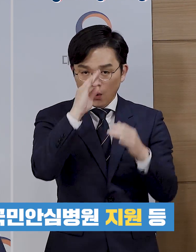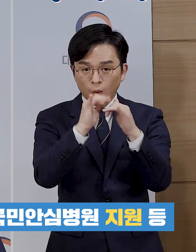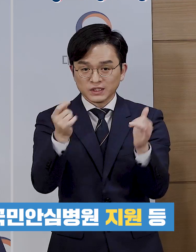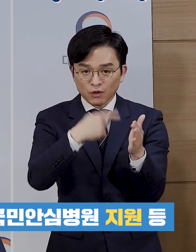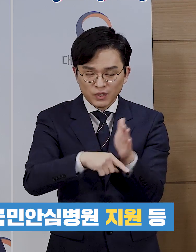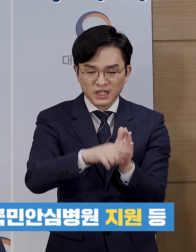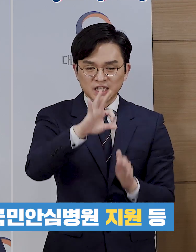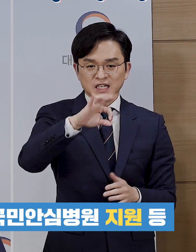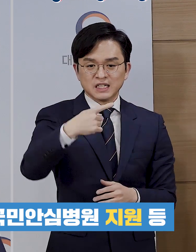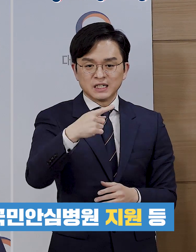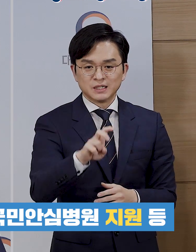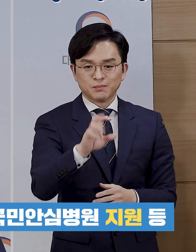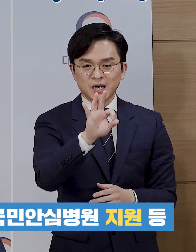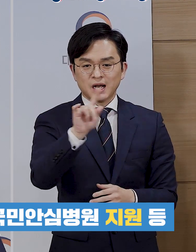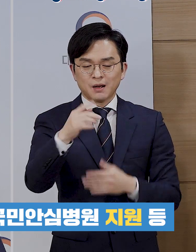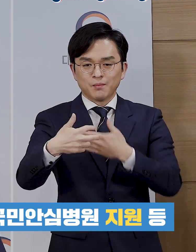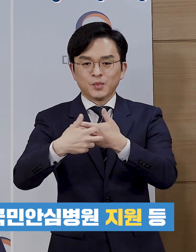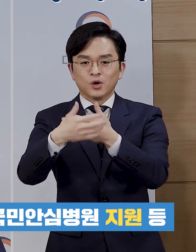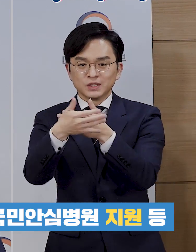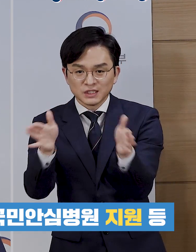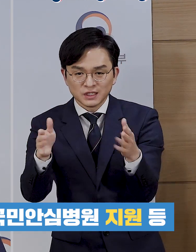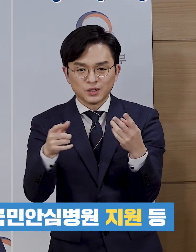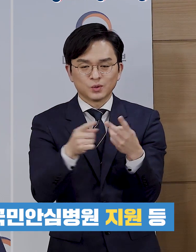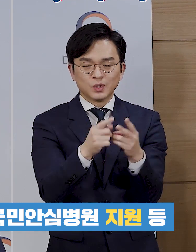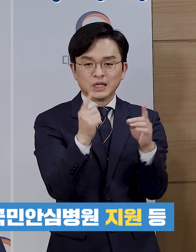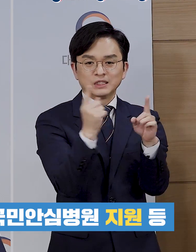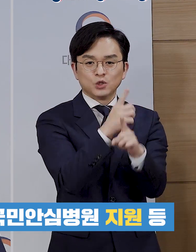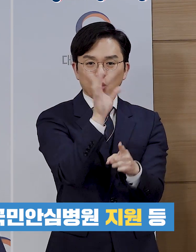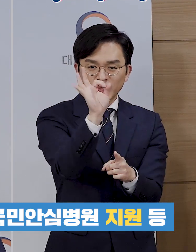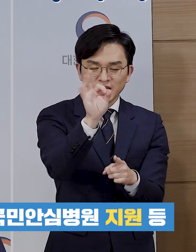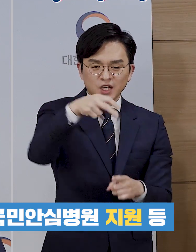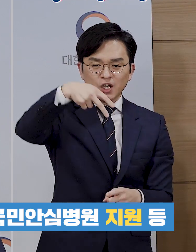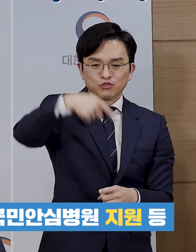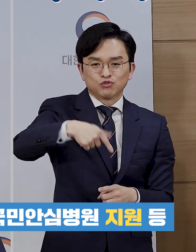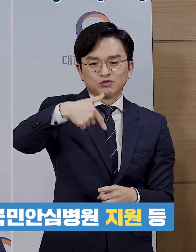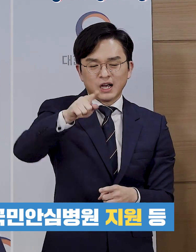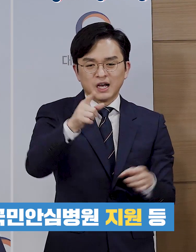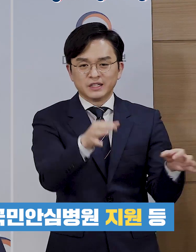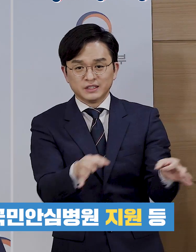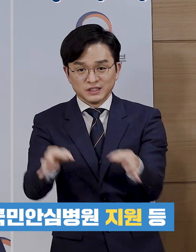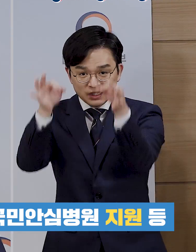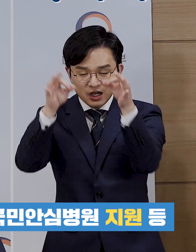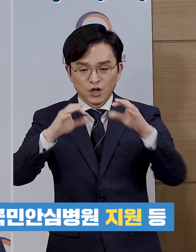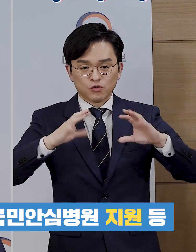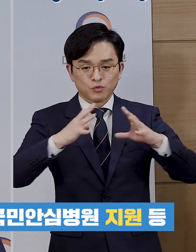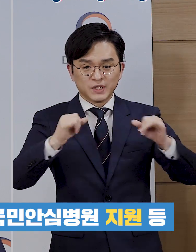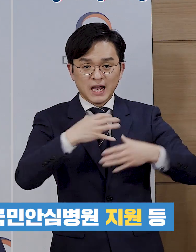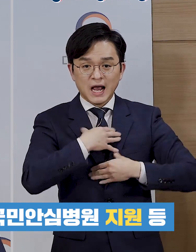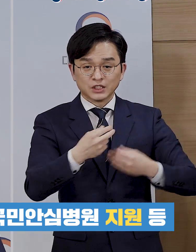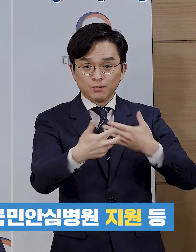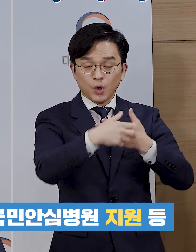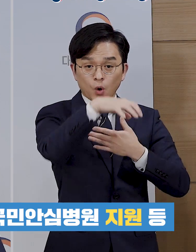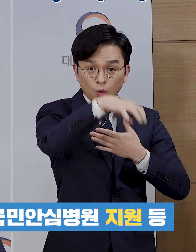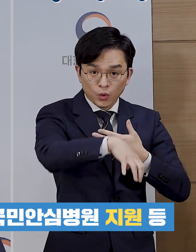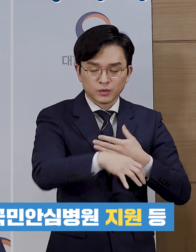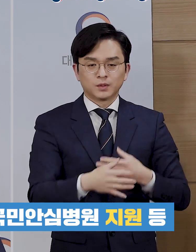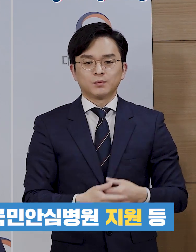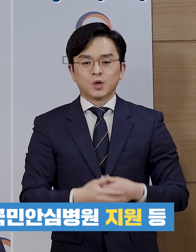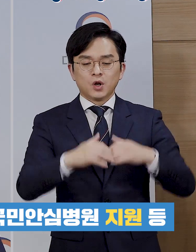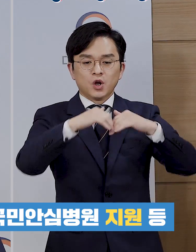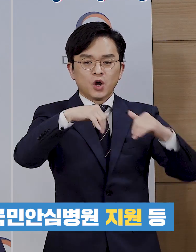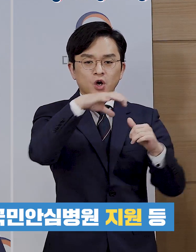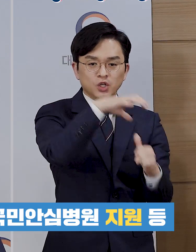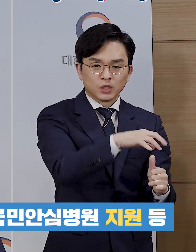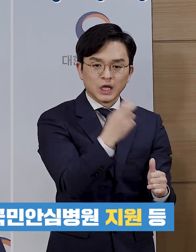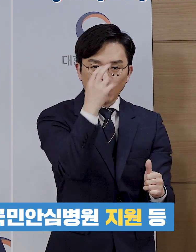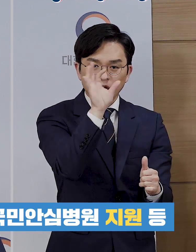음압격리실과 중환자실의 진료 수가를 인상하고 국민안심병원에는 감염 예방관리료,